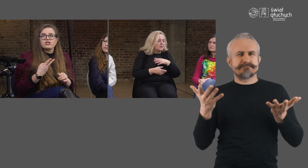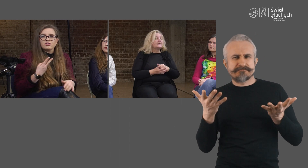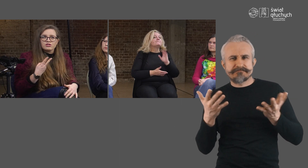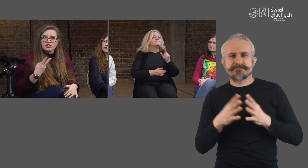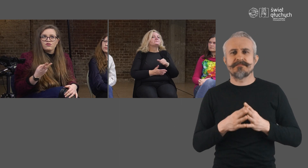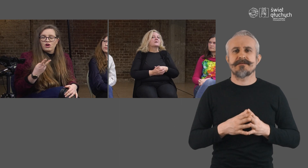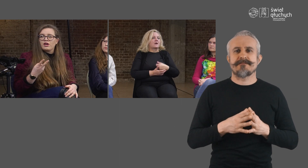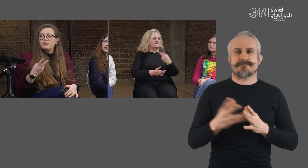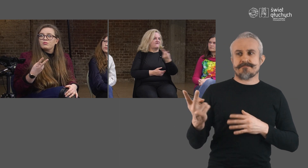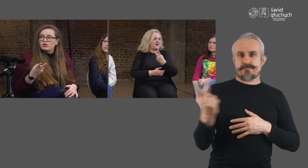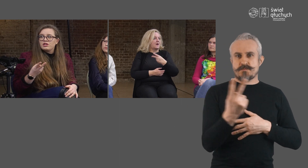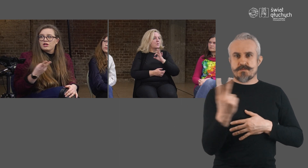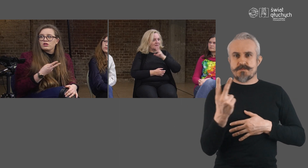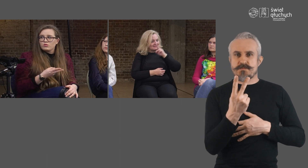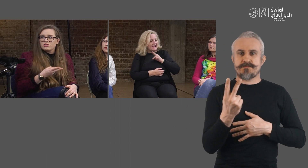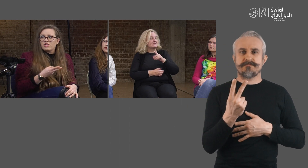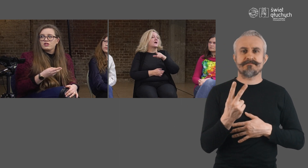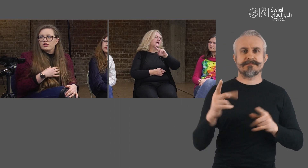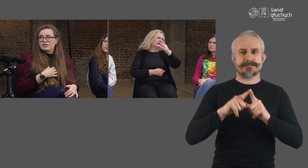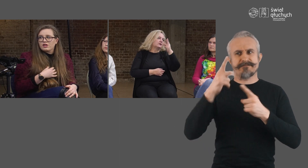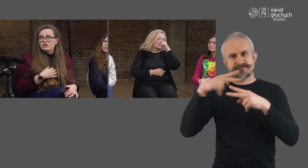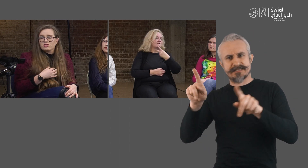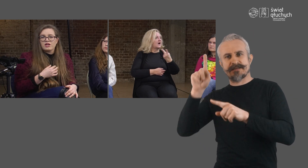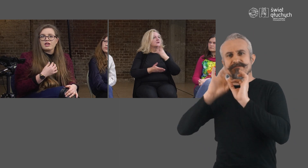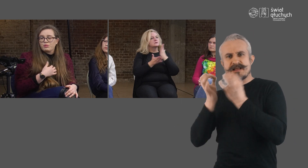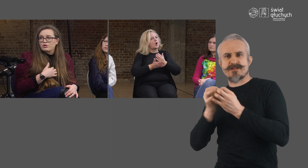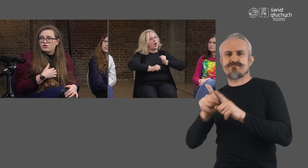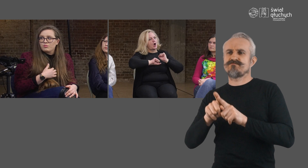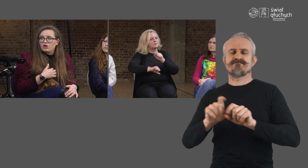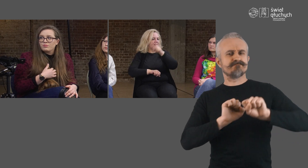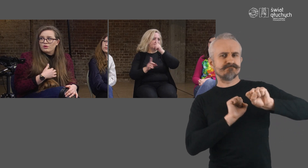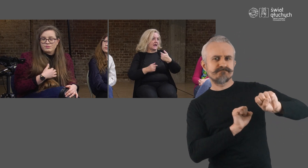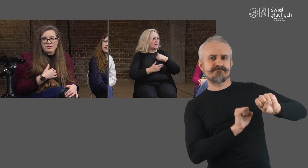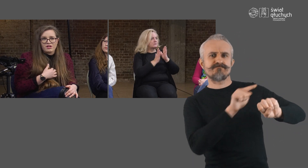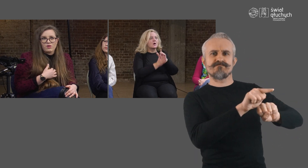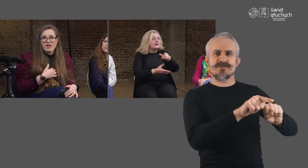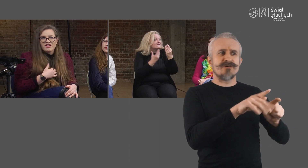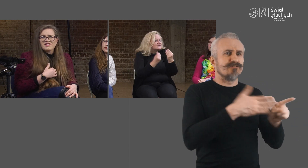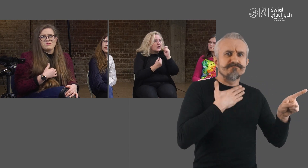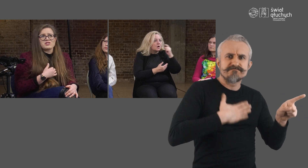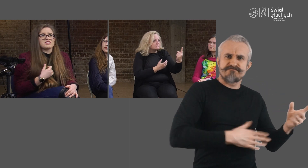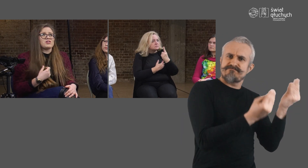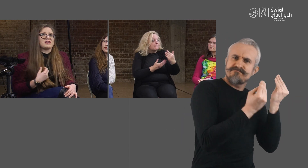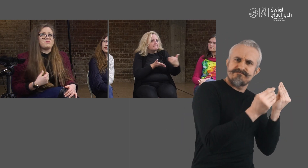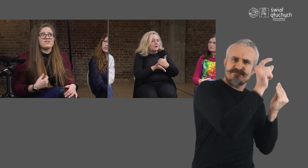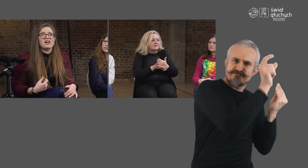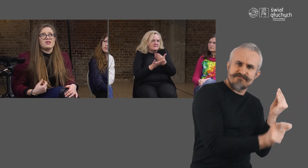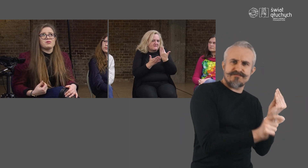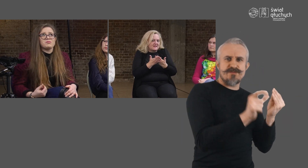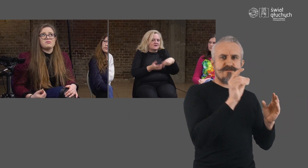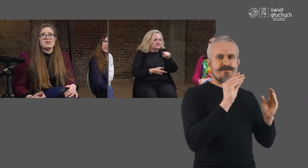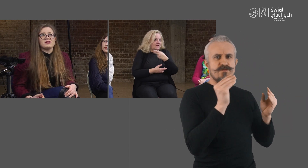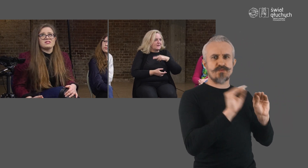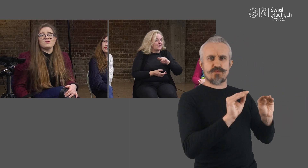tylko ci 2 bronili tego nauczyciela tylko dlatego, że ja poprosiłam, bo ona była wspaniała. Nie wiem, co się stało tak naprawdę,